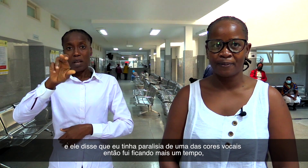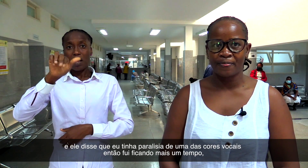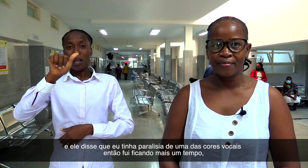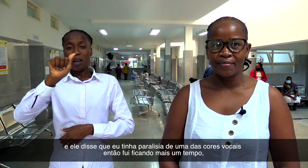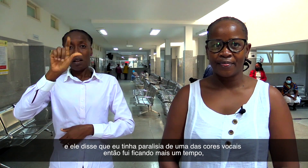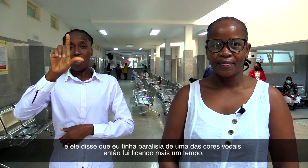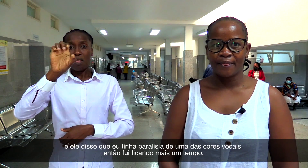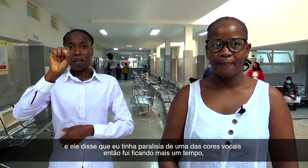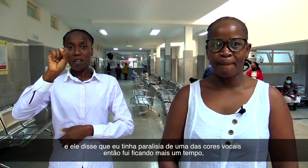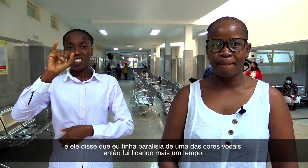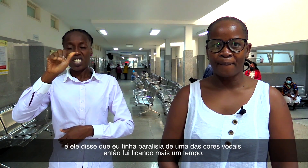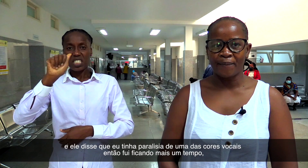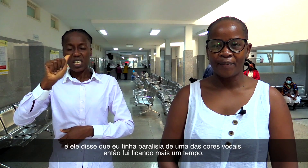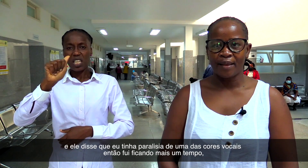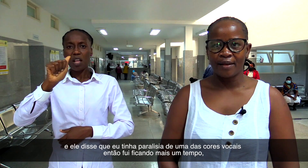vocais.